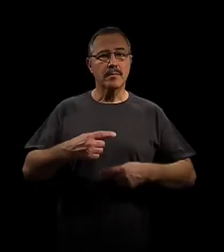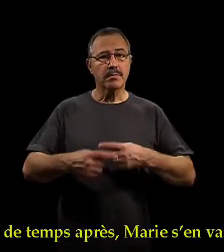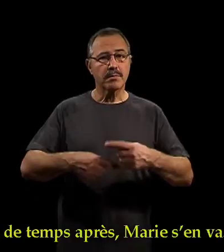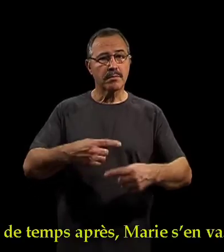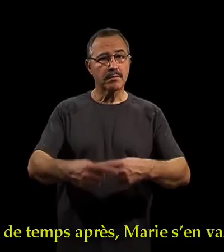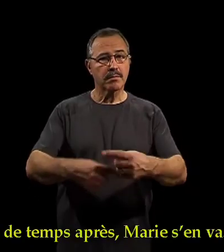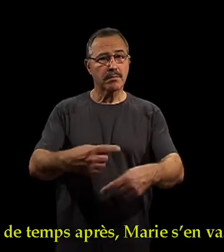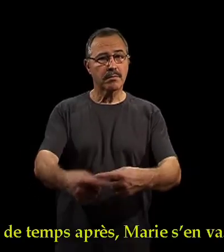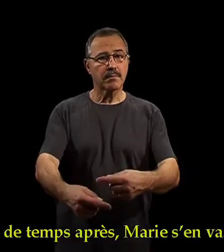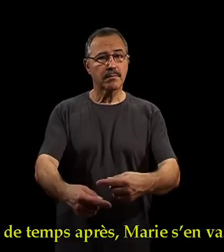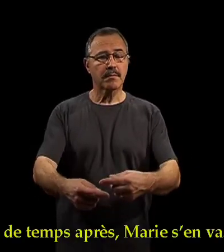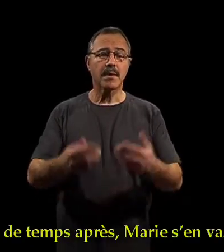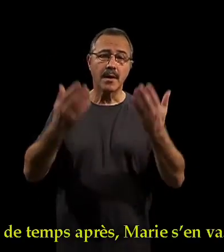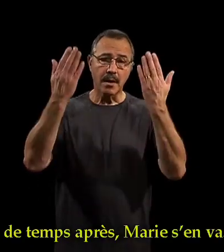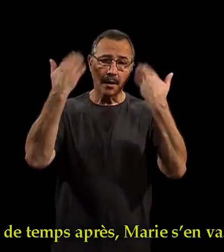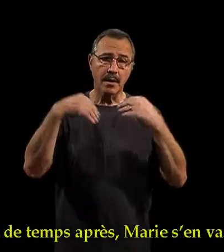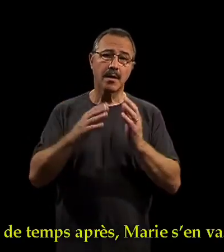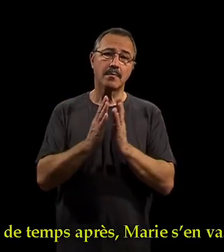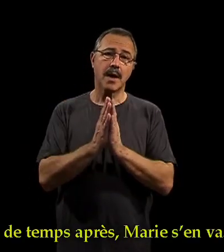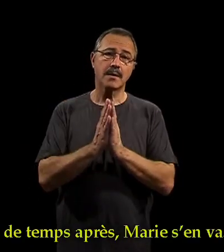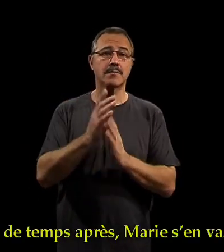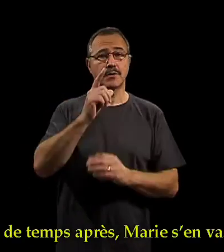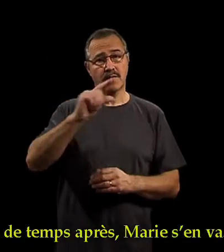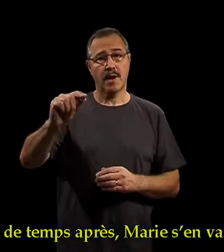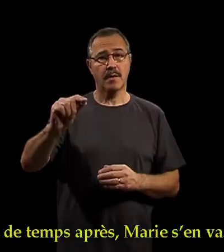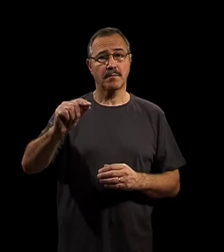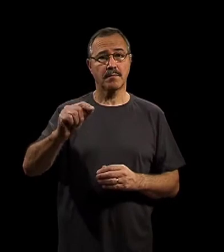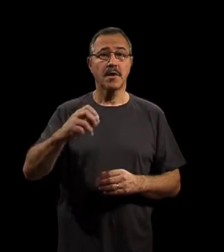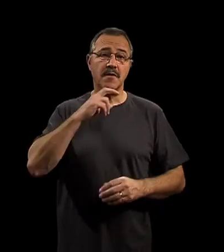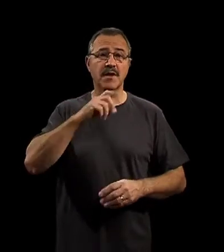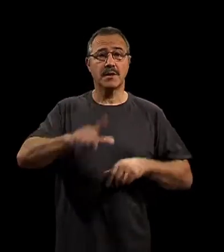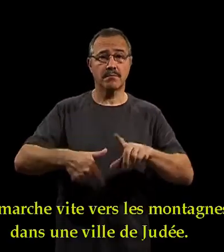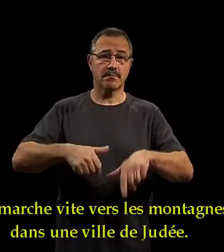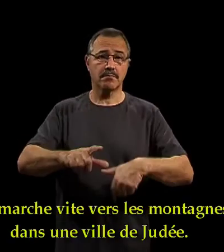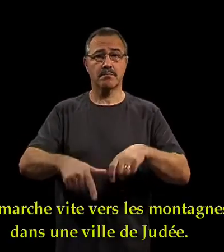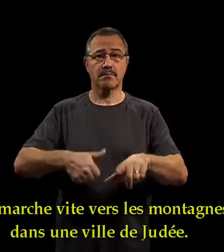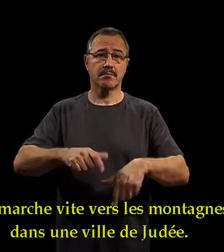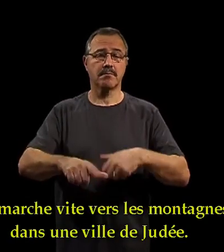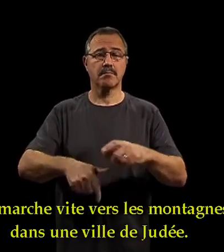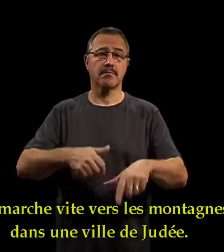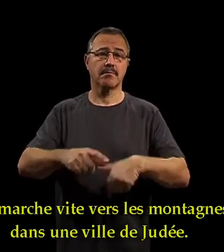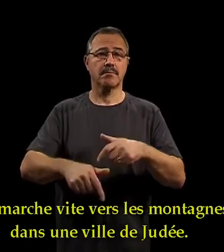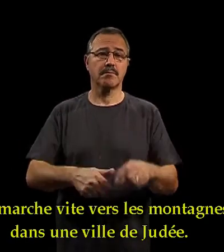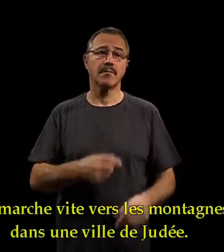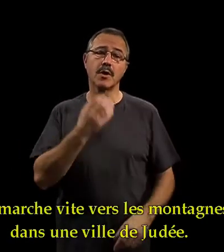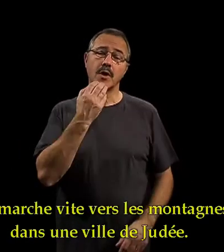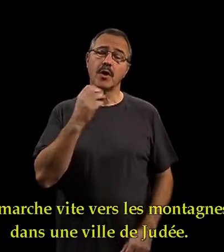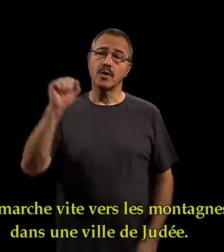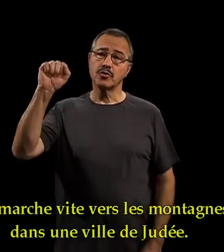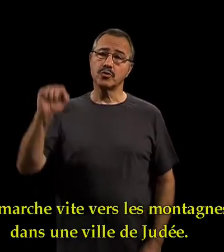Peu de temps après, Marie s'en va. Elle marche vite vers les montagnes, dans une ville de